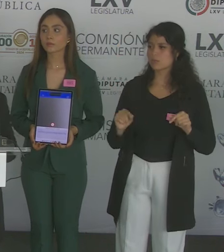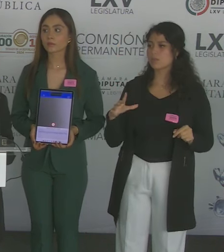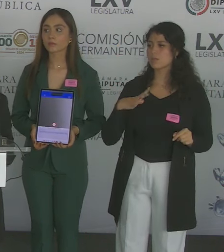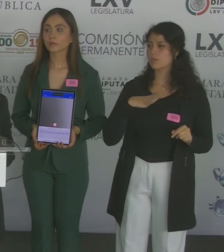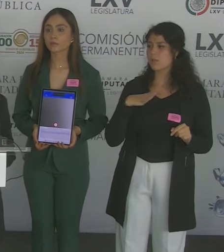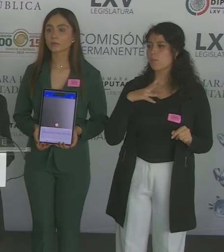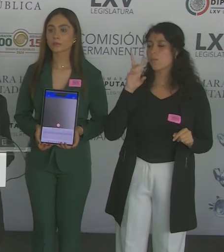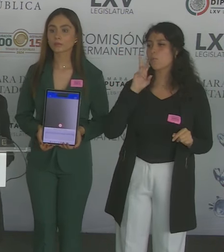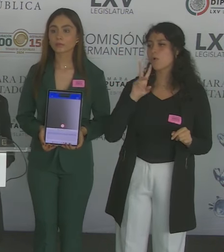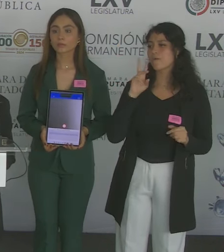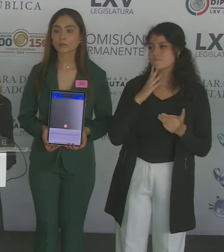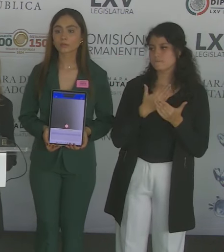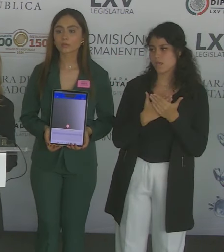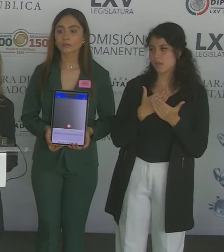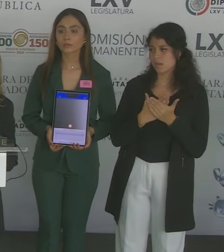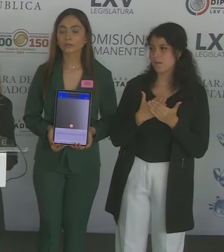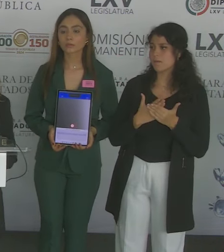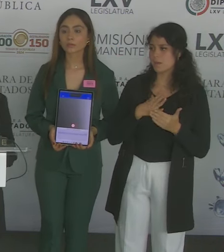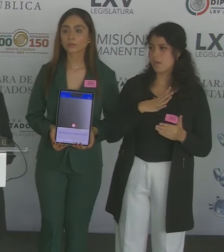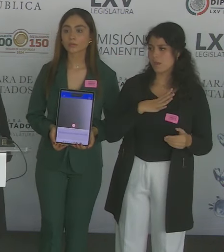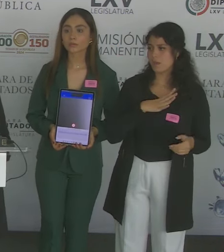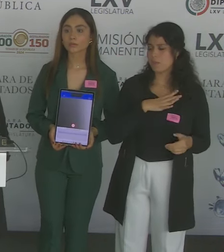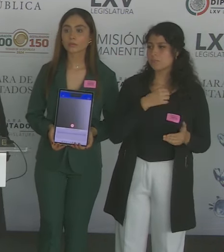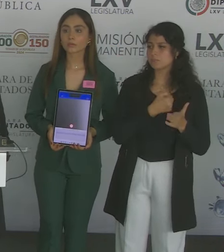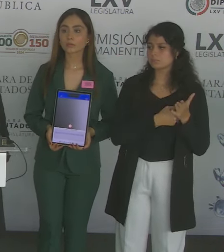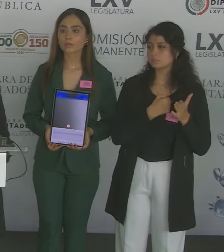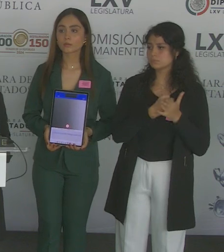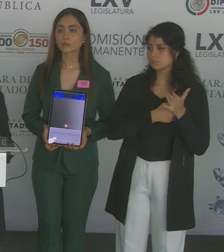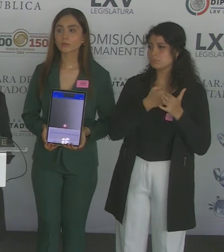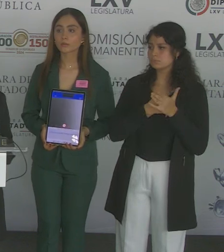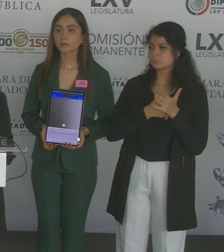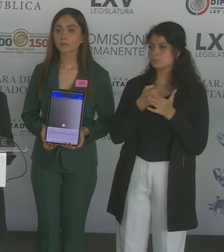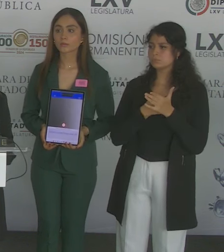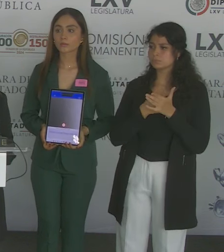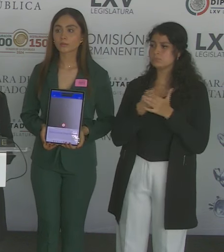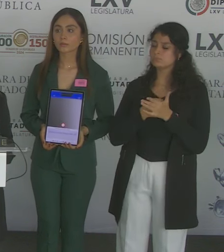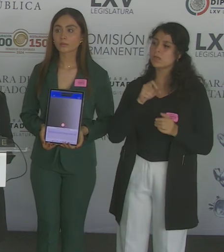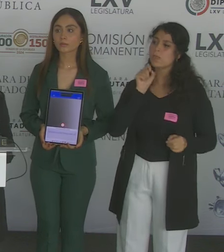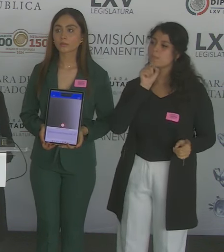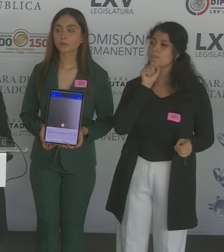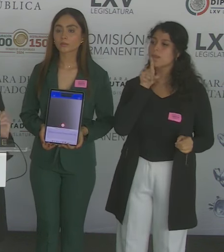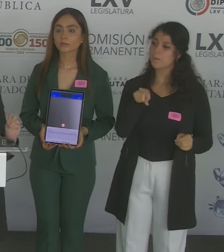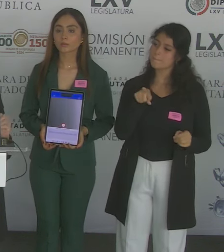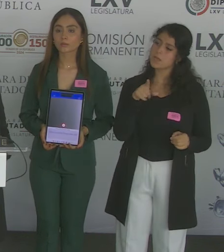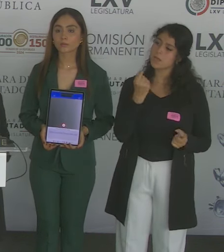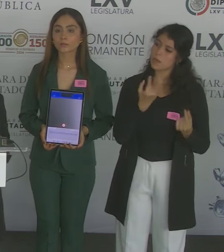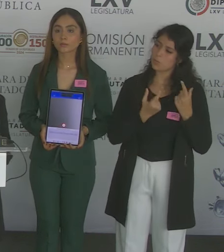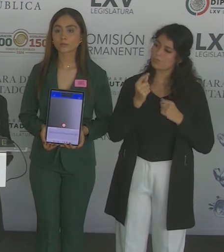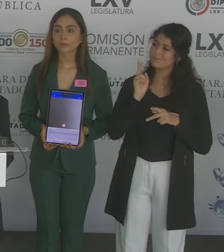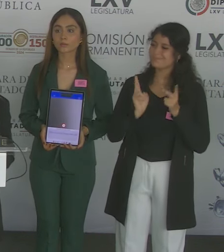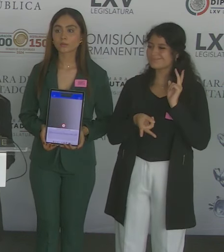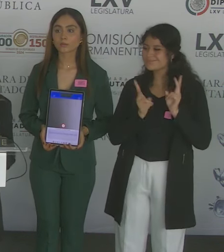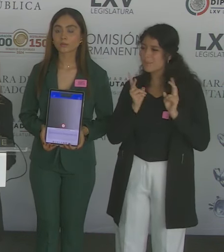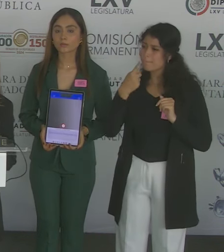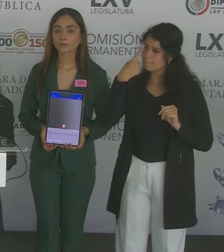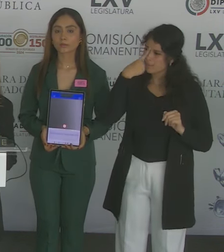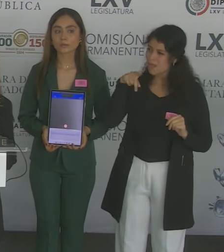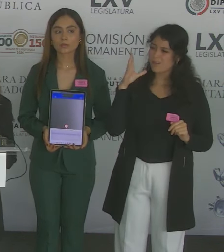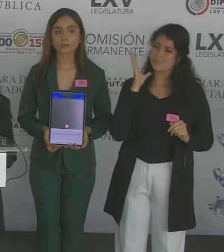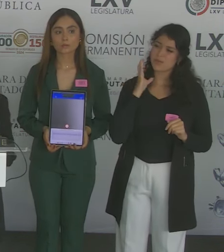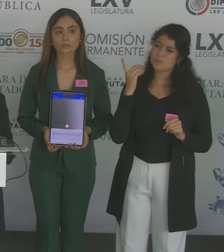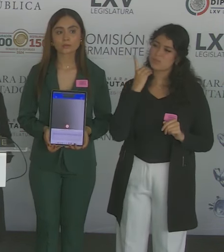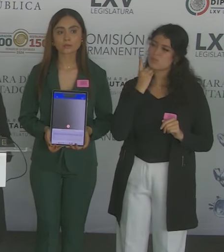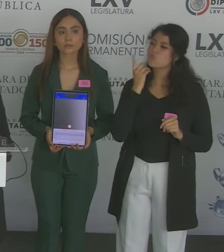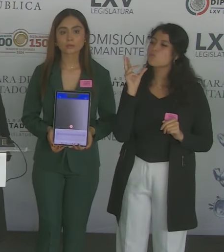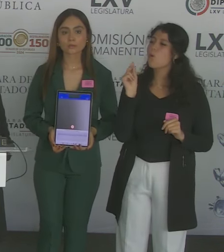ello Nosotros hemos estado insistiendo hemos tenido ya también algunas plazas específicas para la cámara de diputados No nada